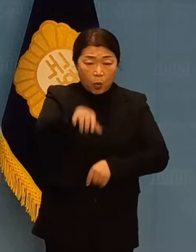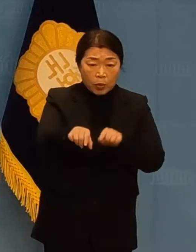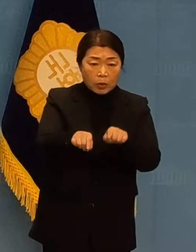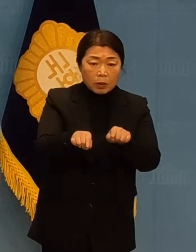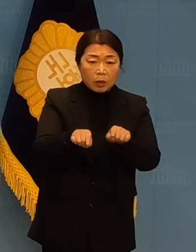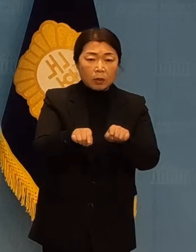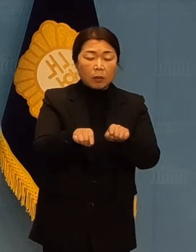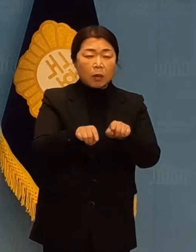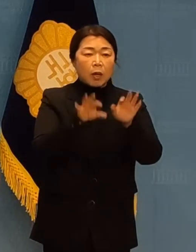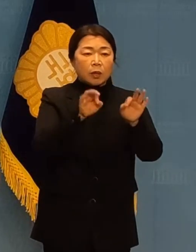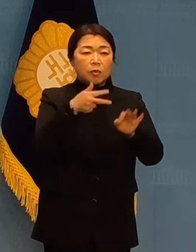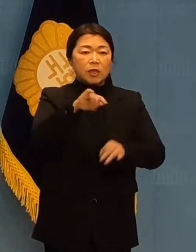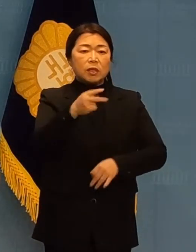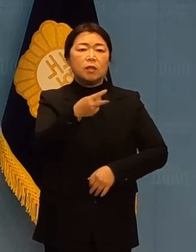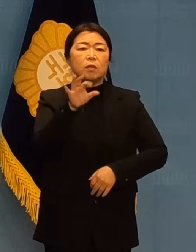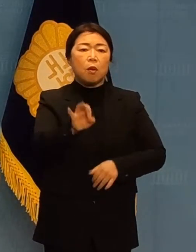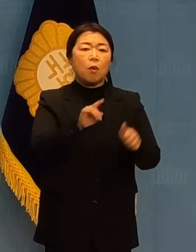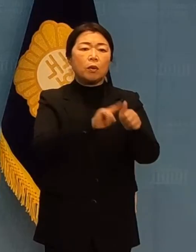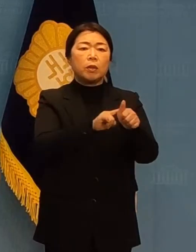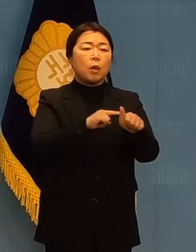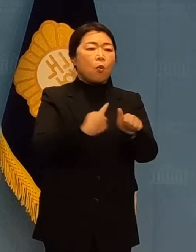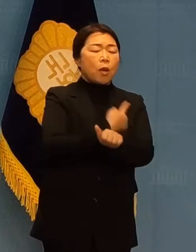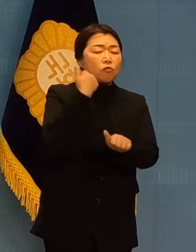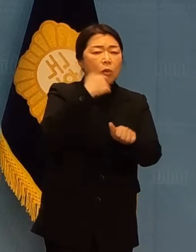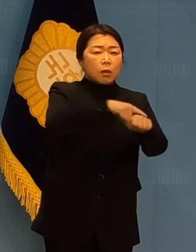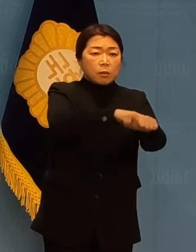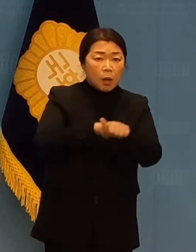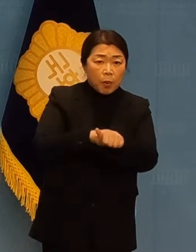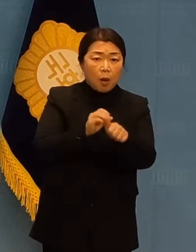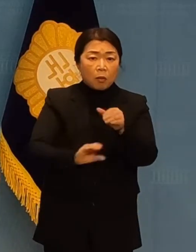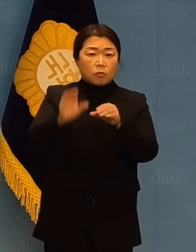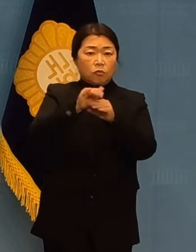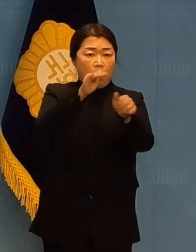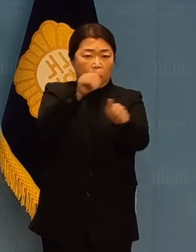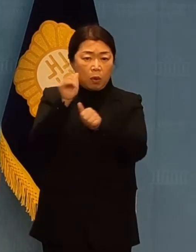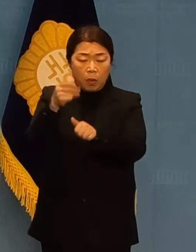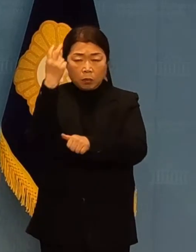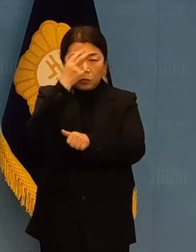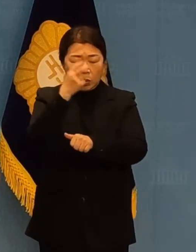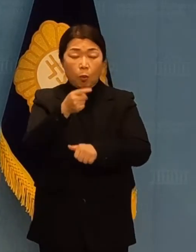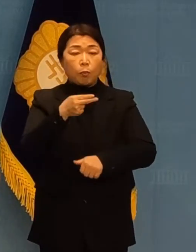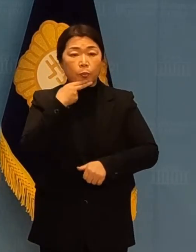누구도 잡혀가거나 추가로 소환돼서 조사받지도 않았습니다.